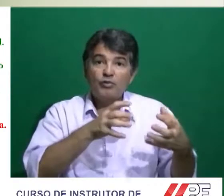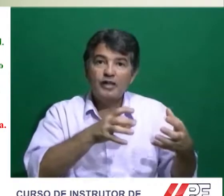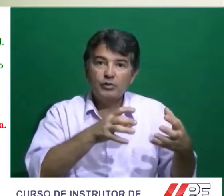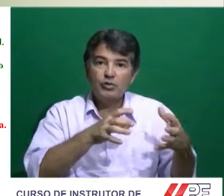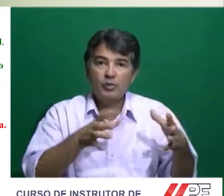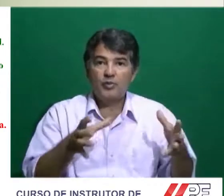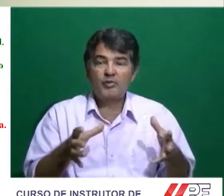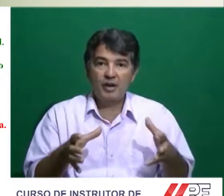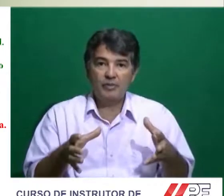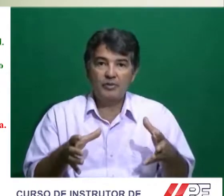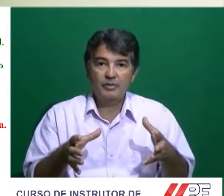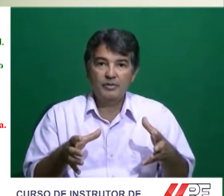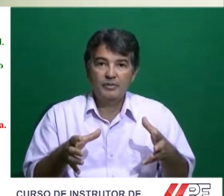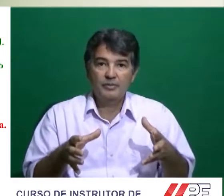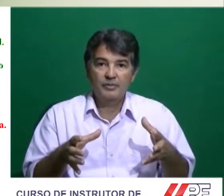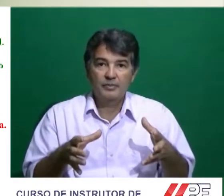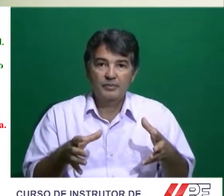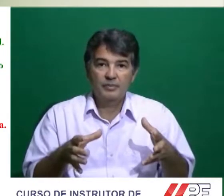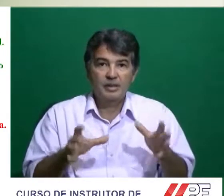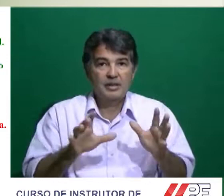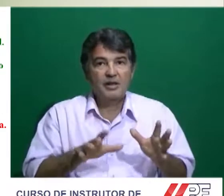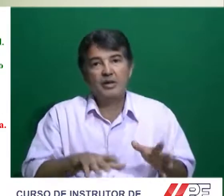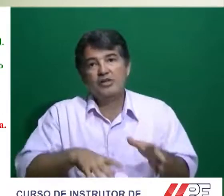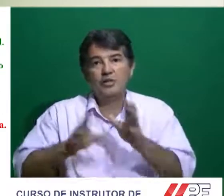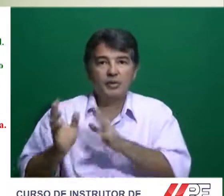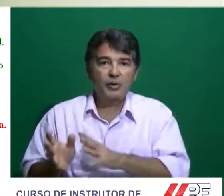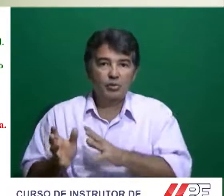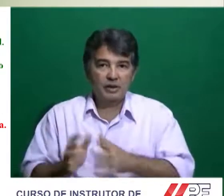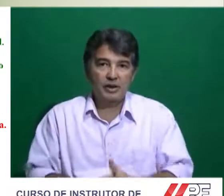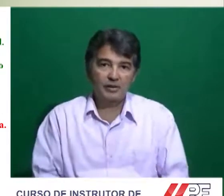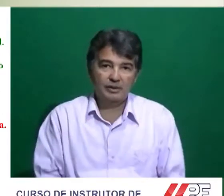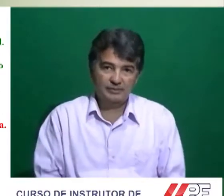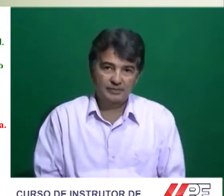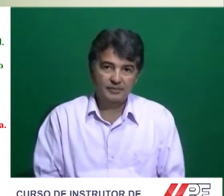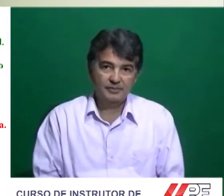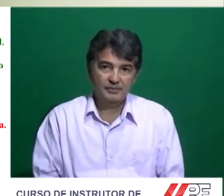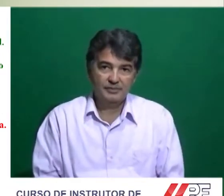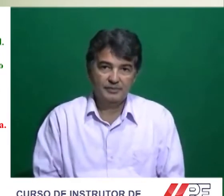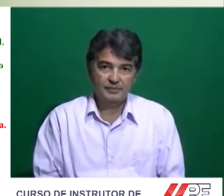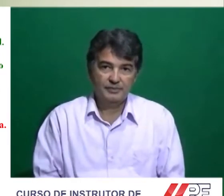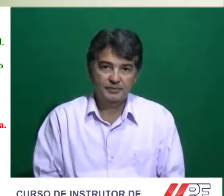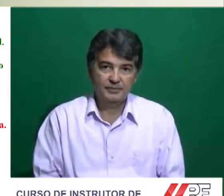variáveis. São conflitos no próprio verbo. Mas isso aí é uma questão para outra aula.